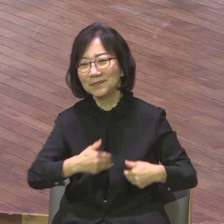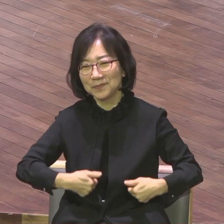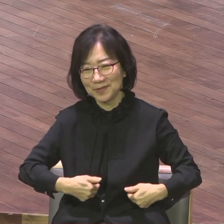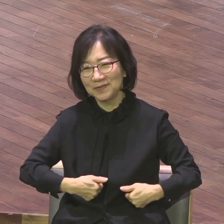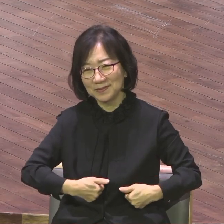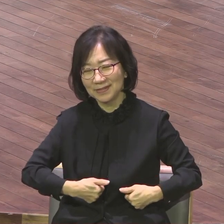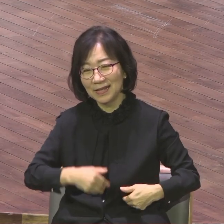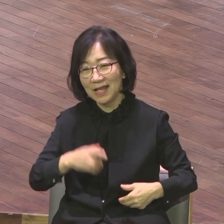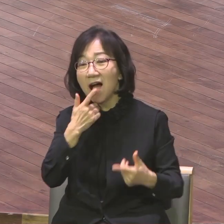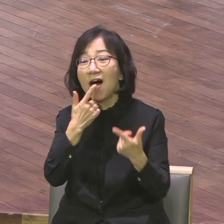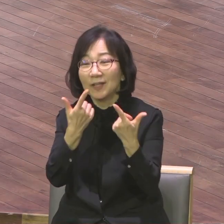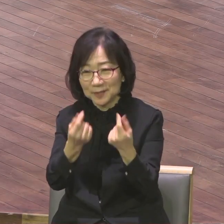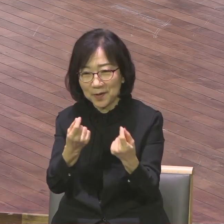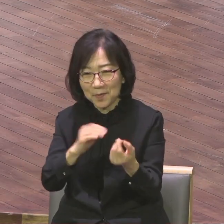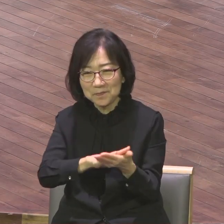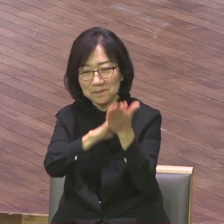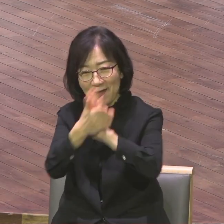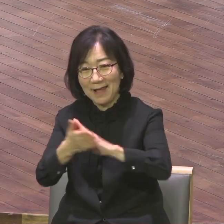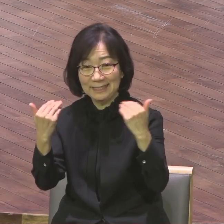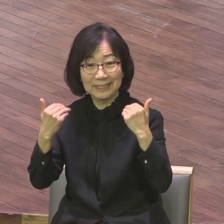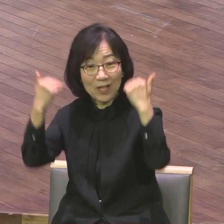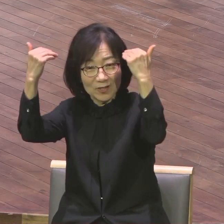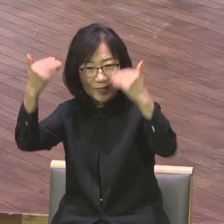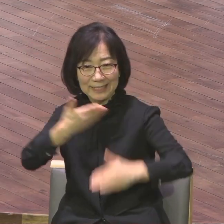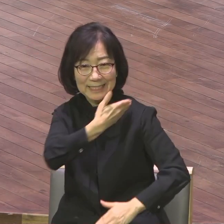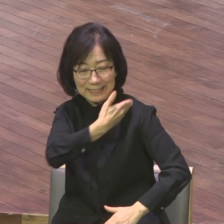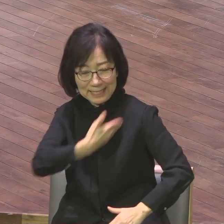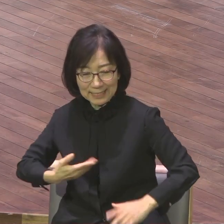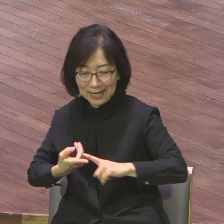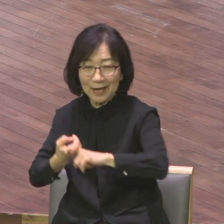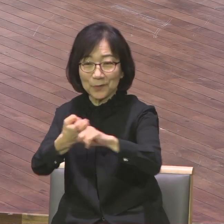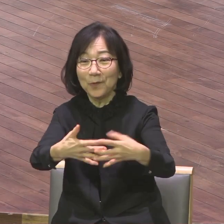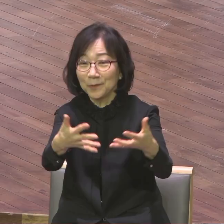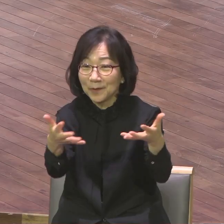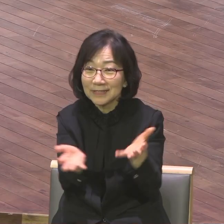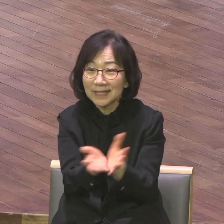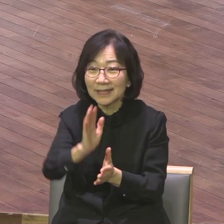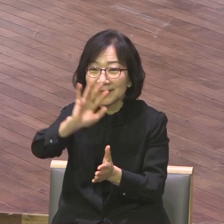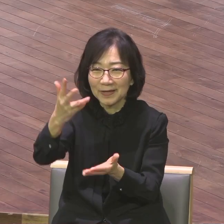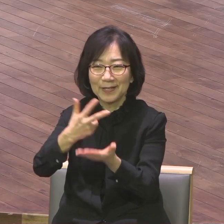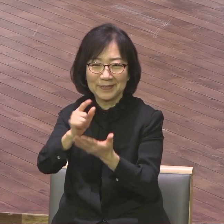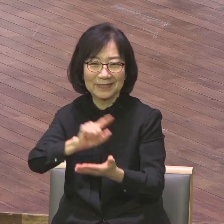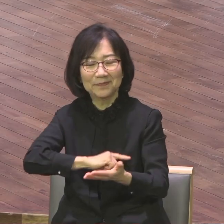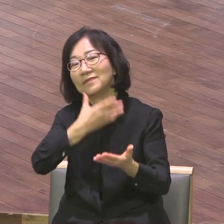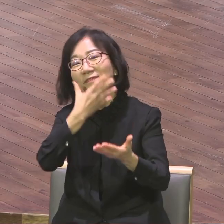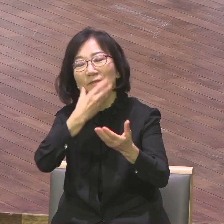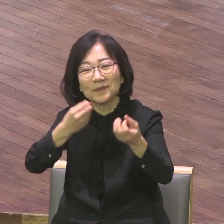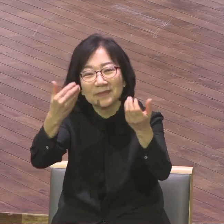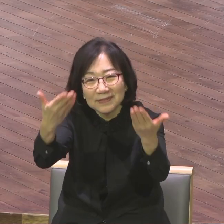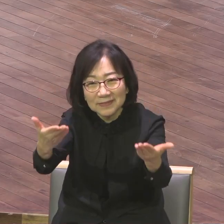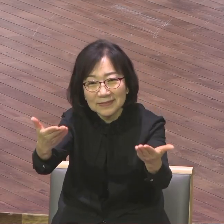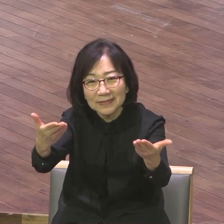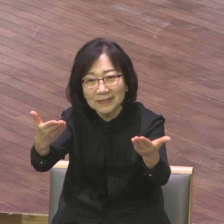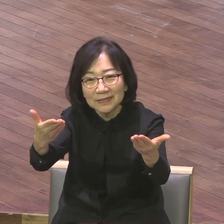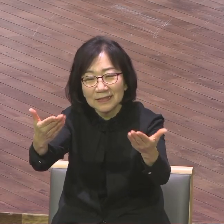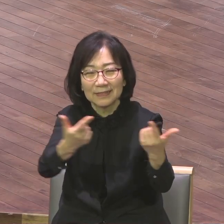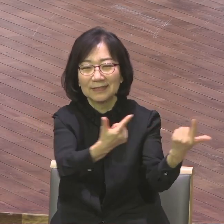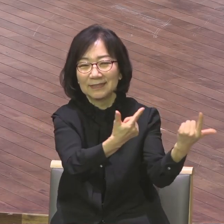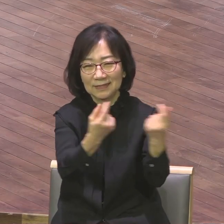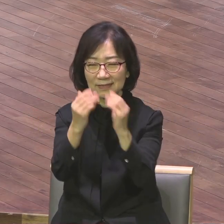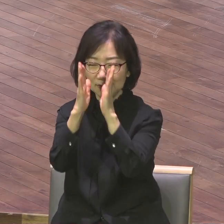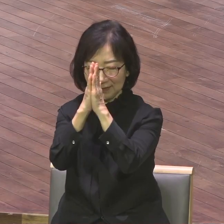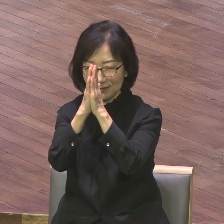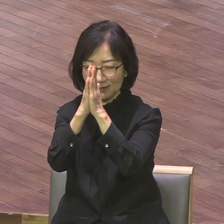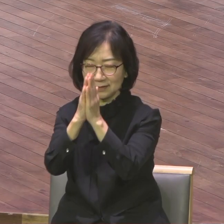이런 변화와 성장의 제자 공동체로 멋지게 서시기를 주님으로 축복합니다. 기도합시다.